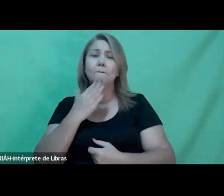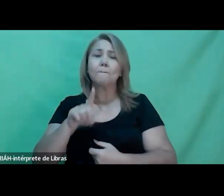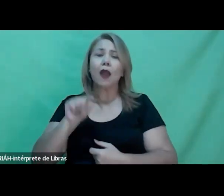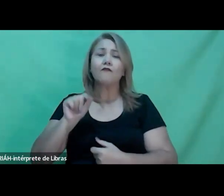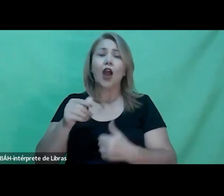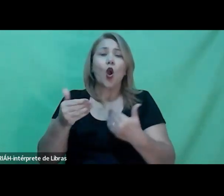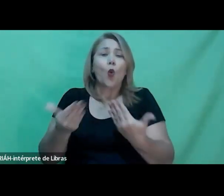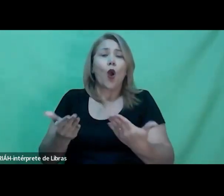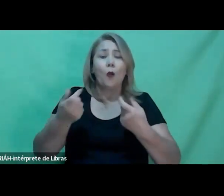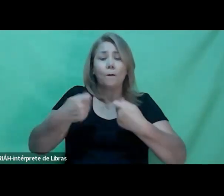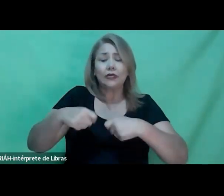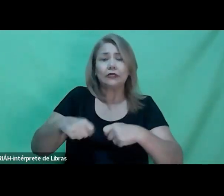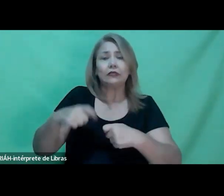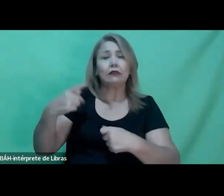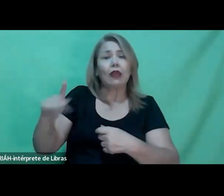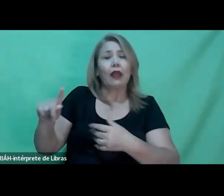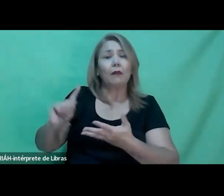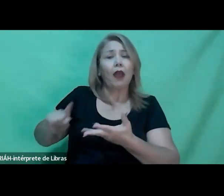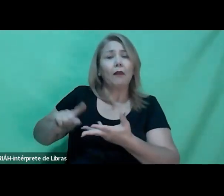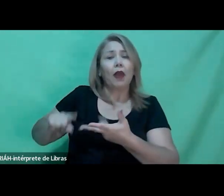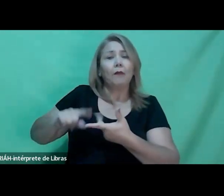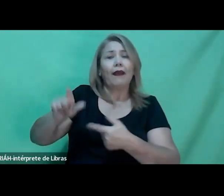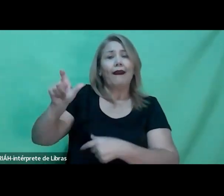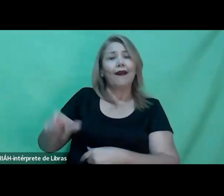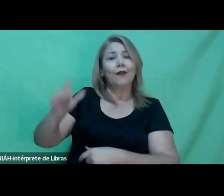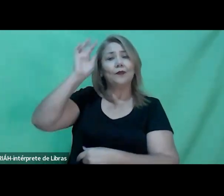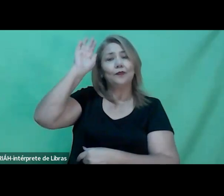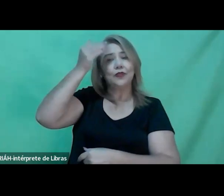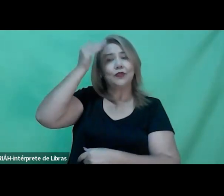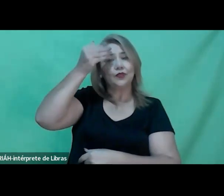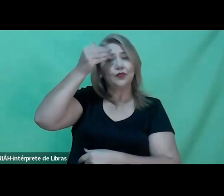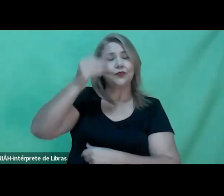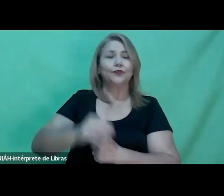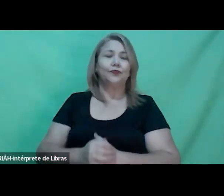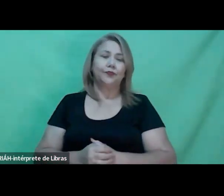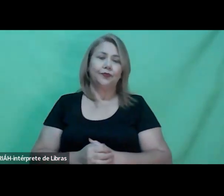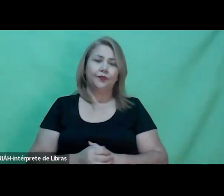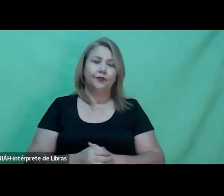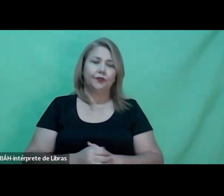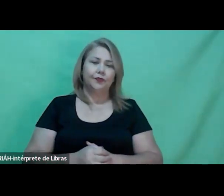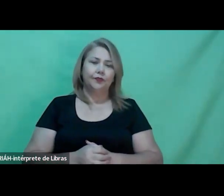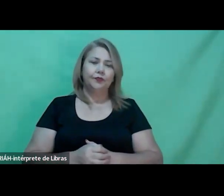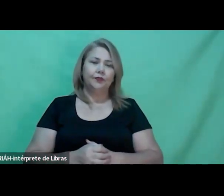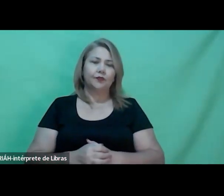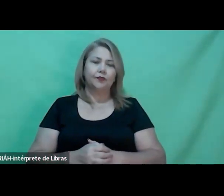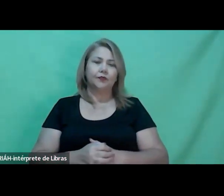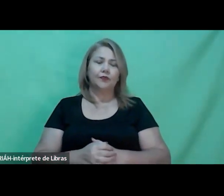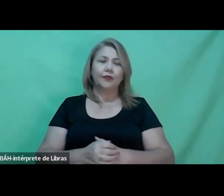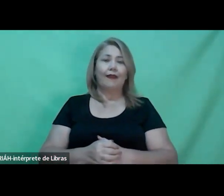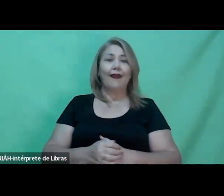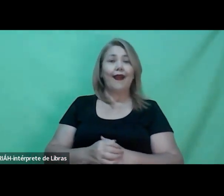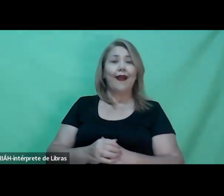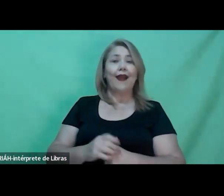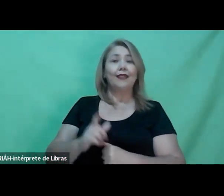necesidades de la persona sordociega Ahora siempre que hablemos de sordoceguera Tenemos que tener en